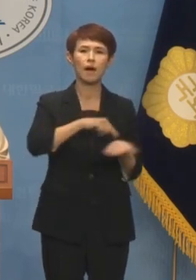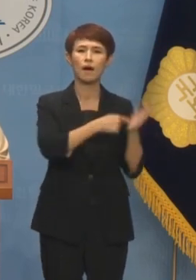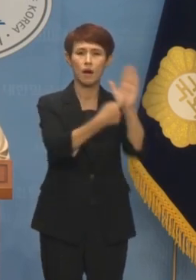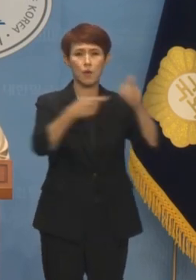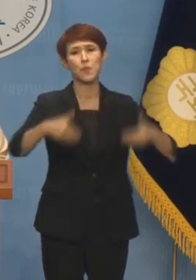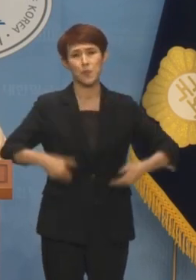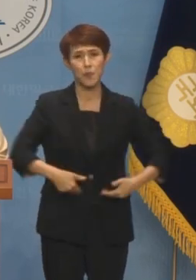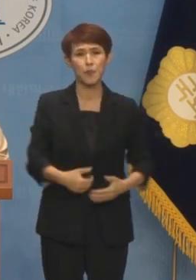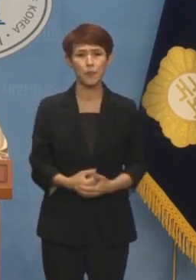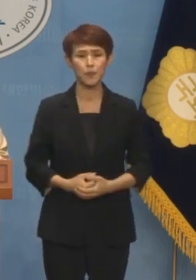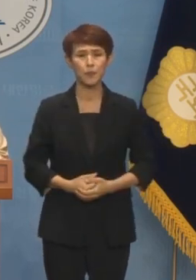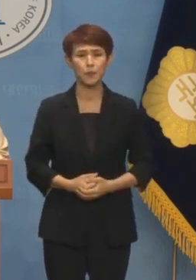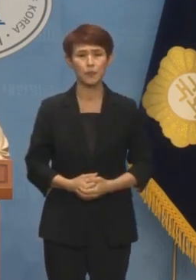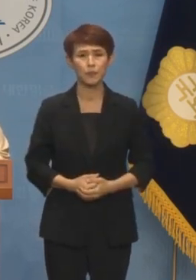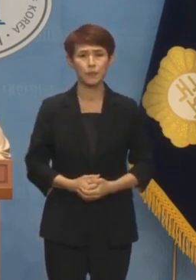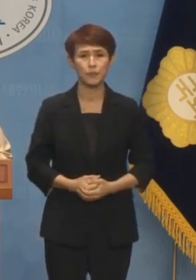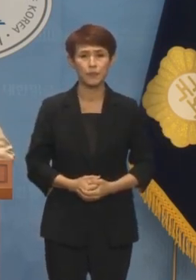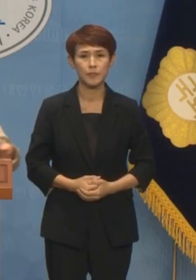할 것입니다.